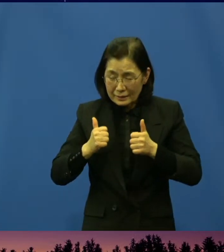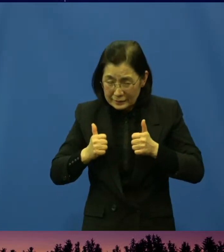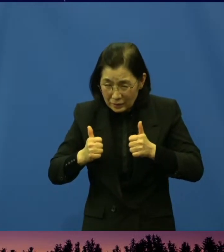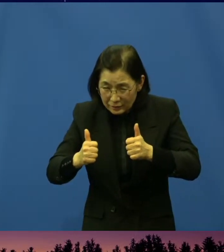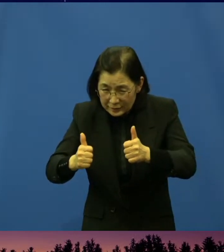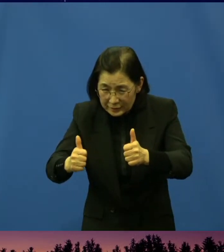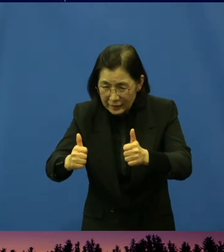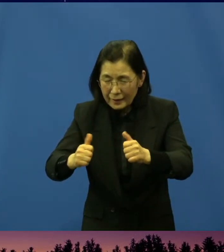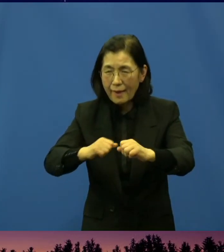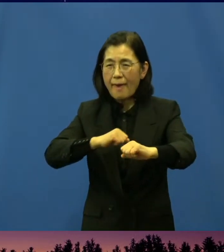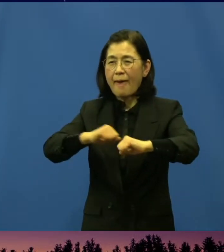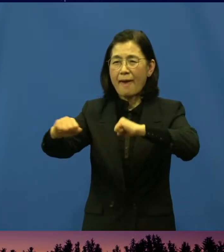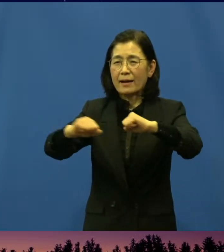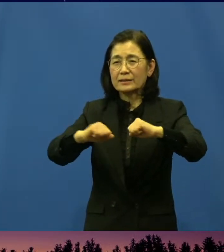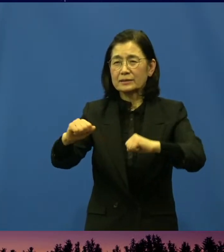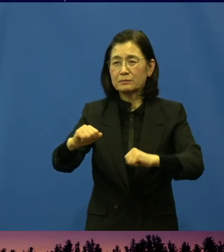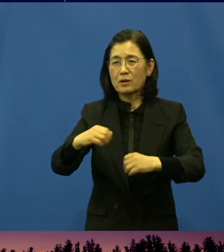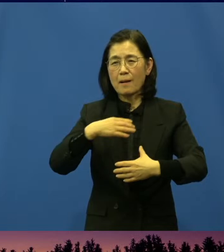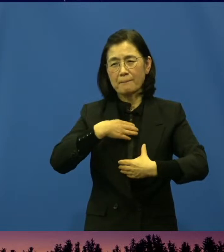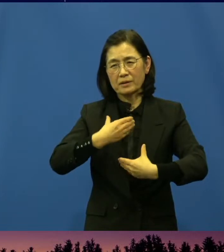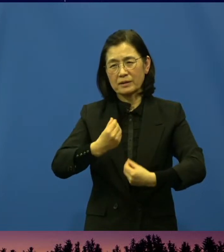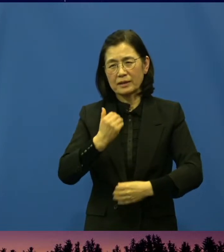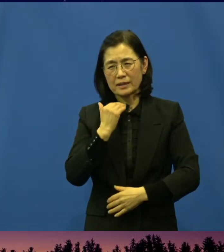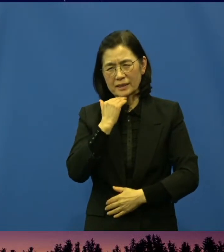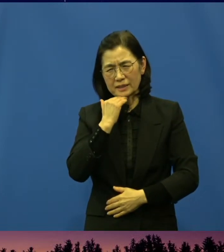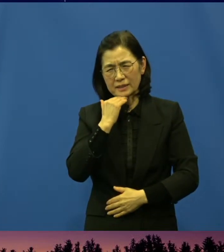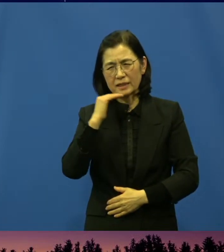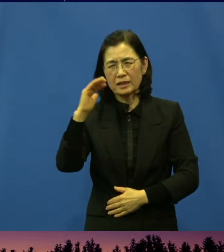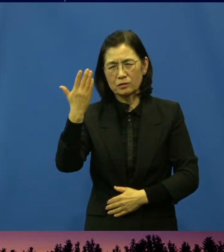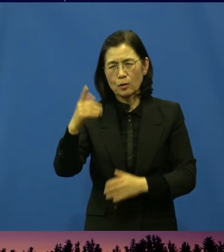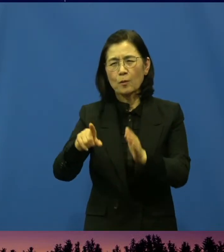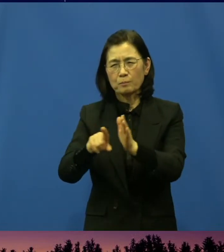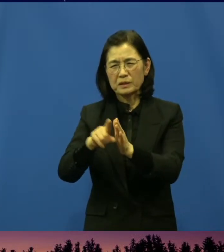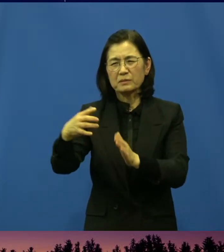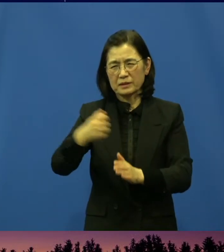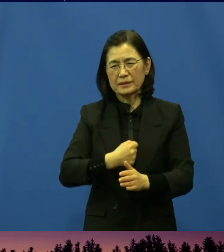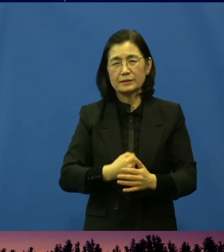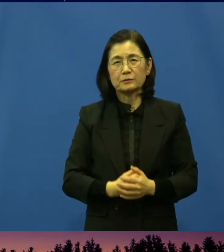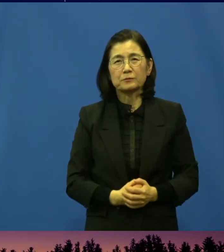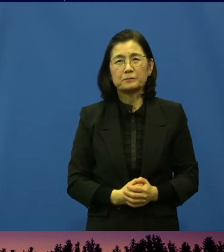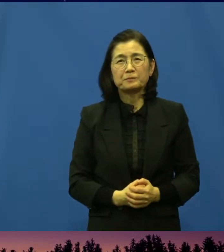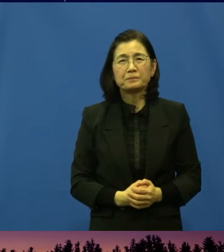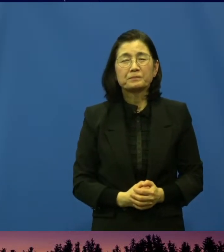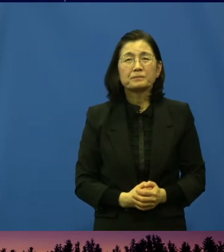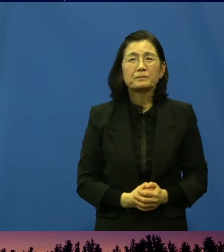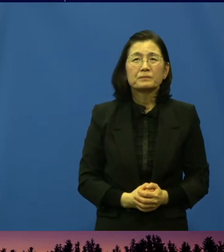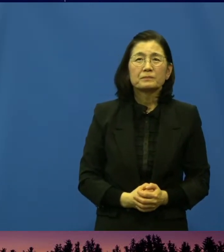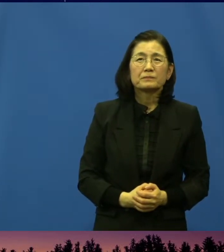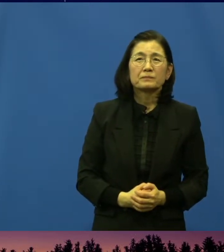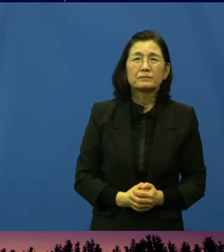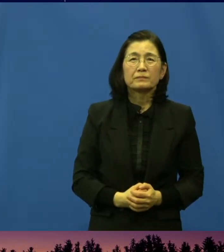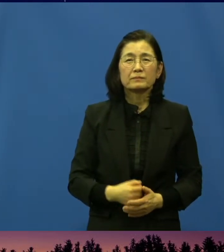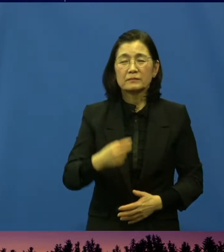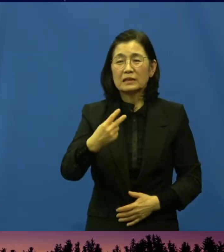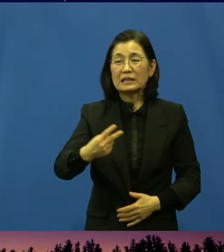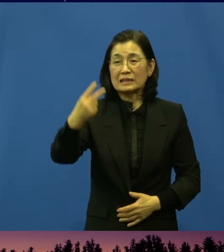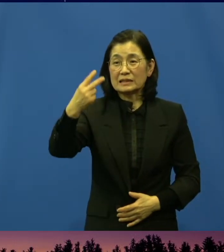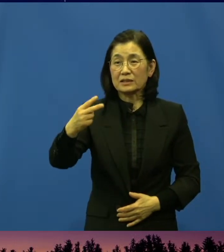여러분, 우리 모두는 크로노스라고 하는 시간 속에 살고 있습니다. 그게 2025년이에요.